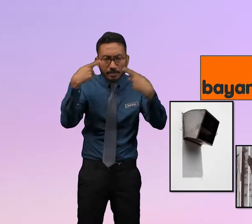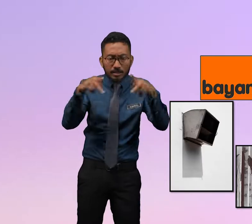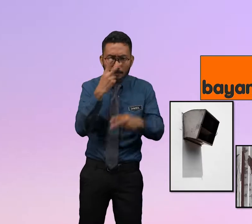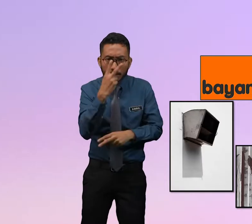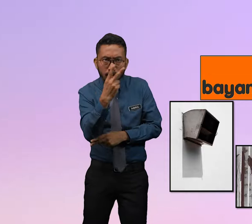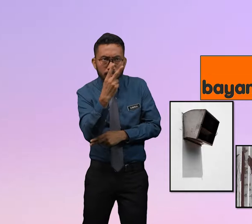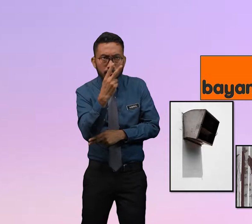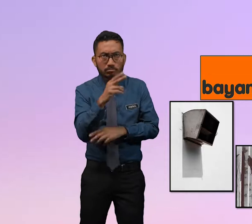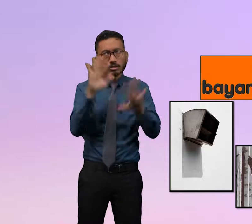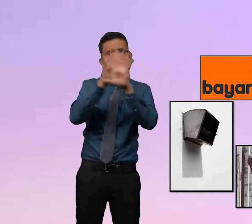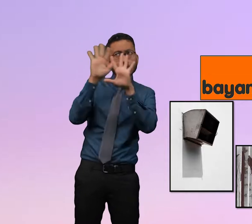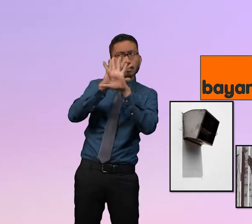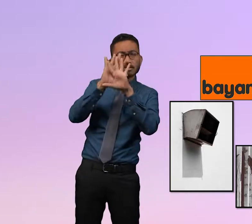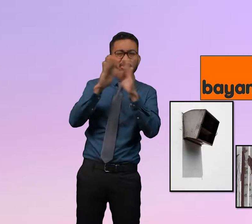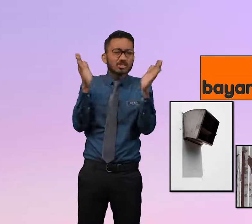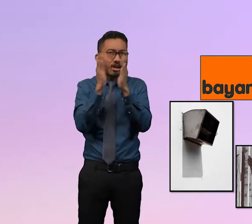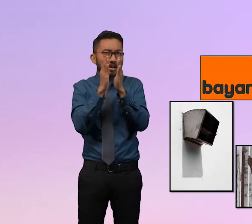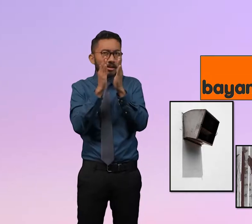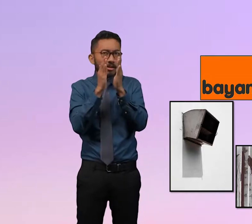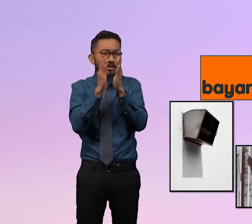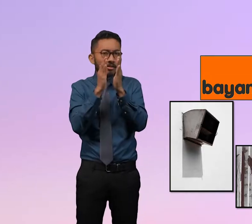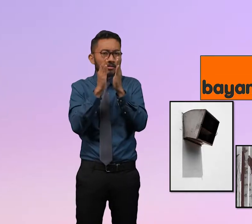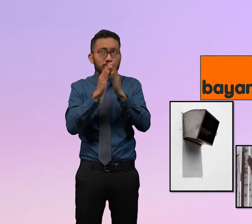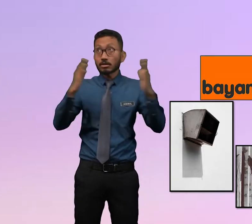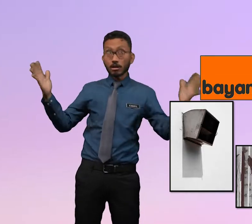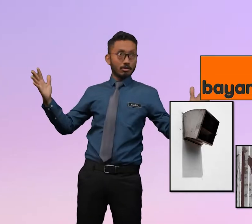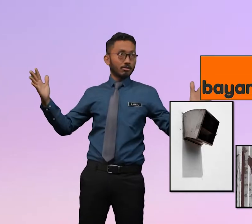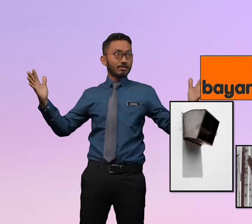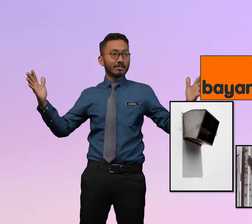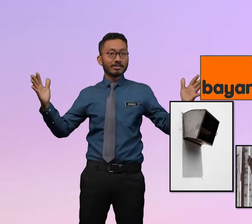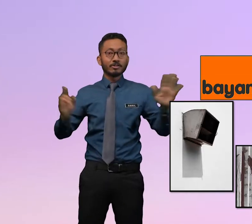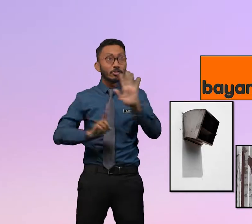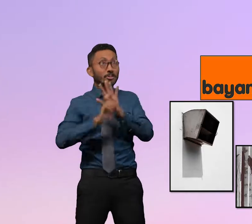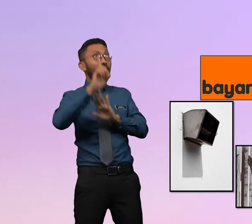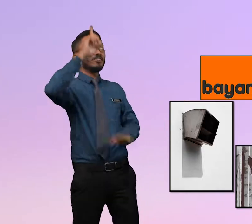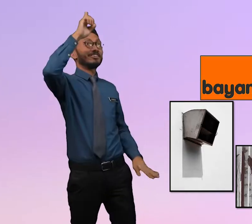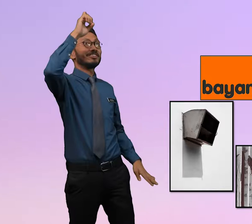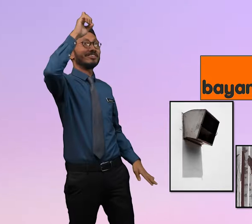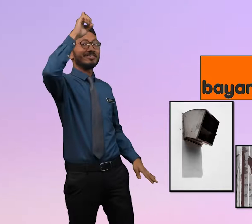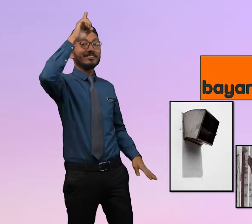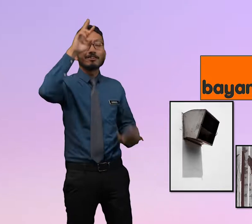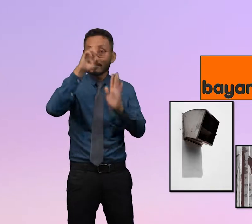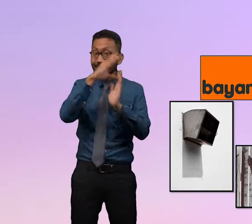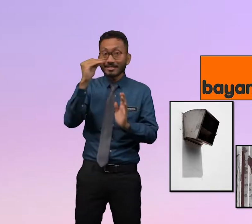Pernah nampak bayar-bayar kecil, tak tinggi dan